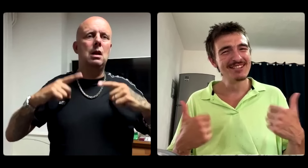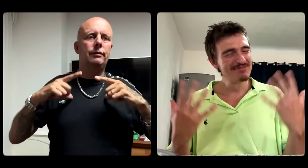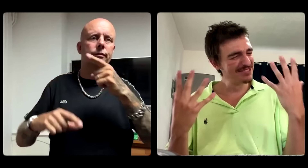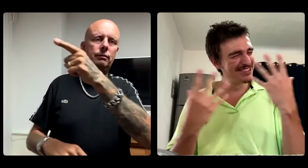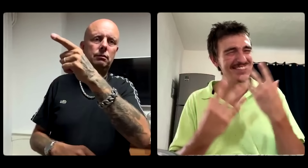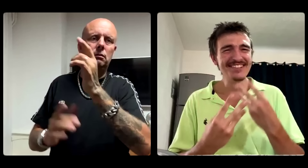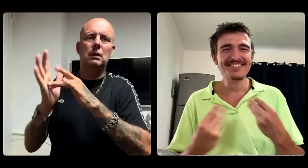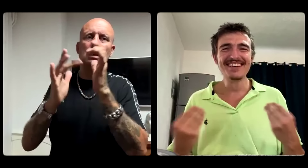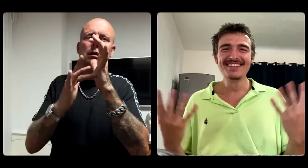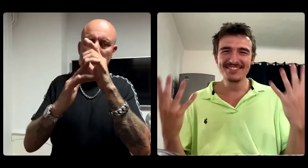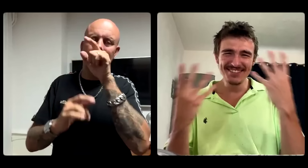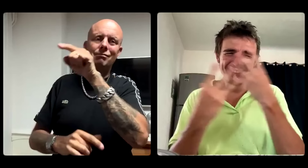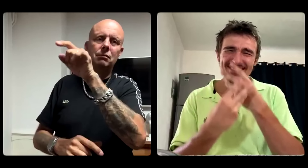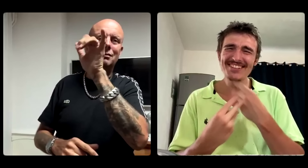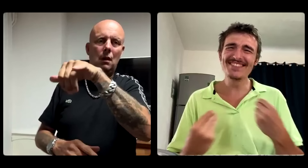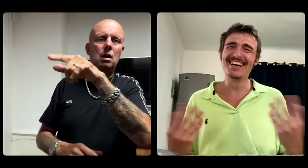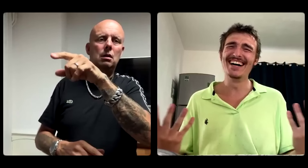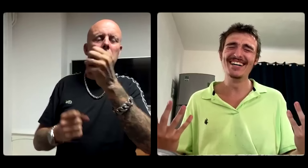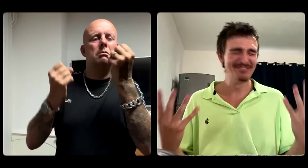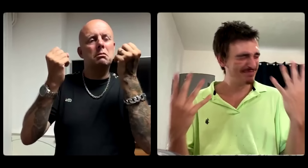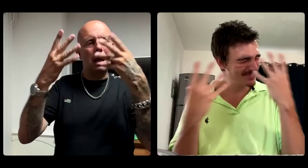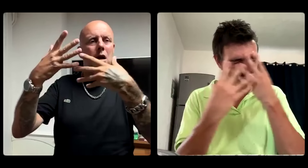opbouwen. Je komt een beetje rood over, ik ga opbouwen.